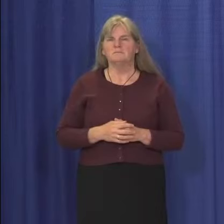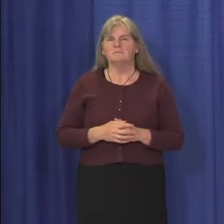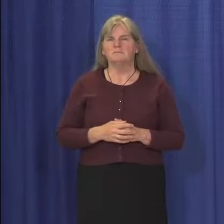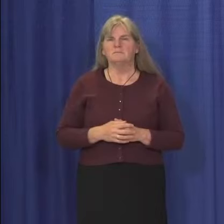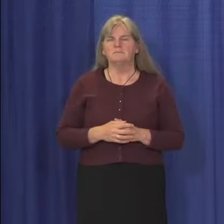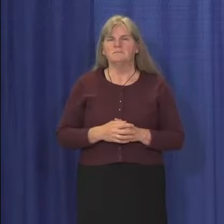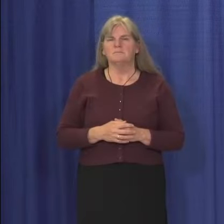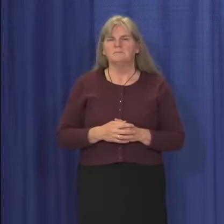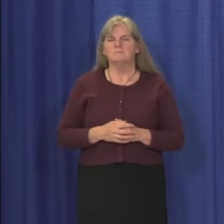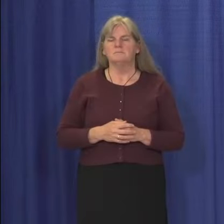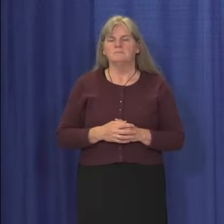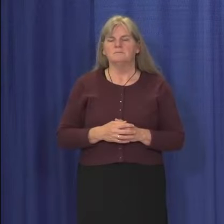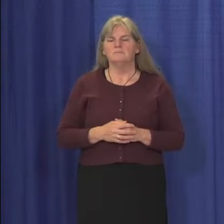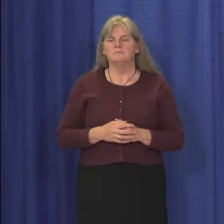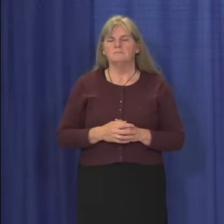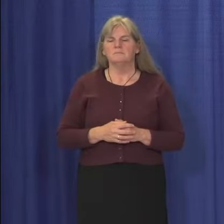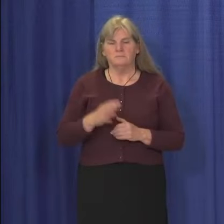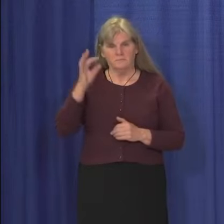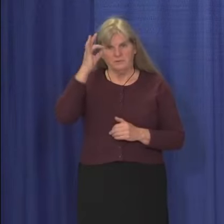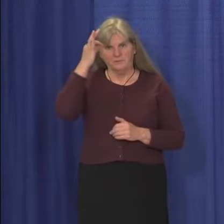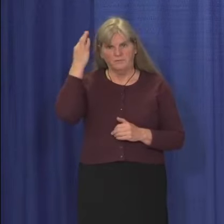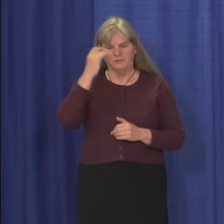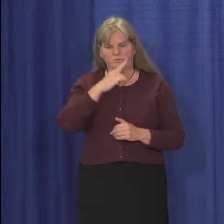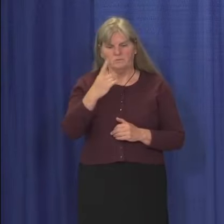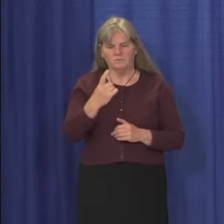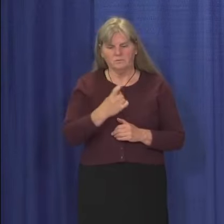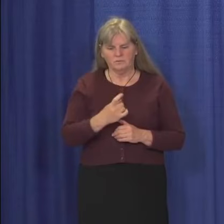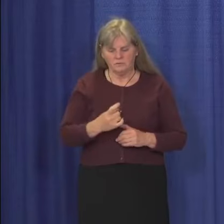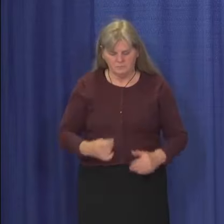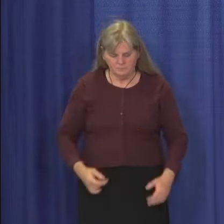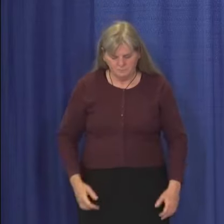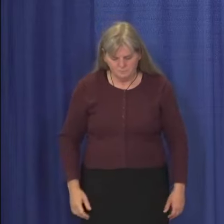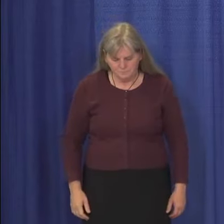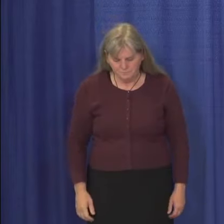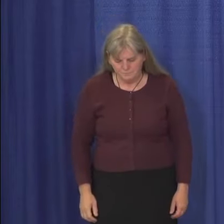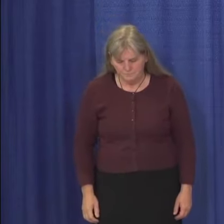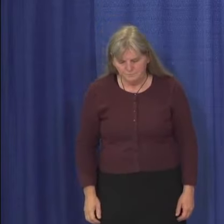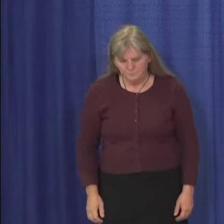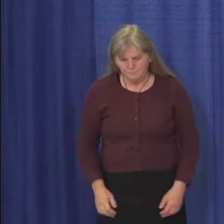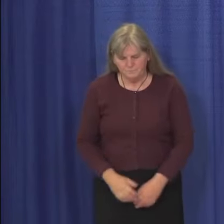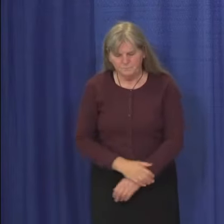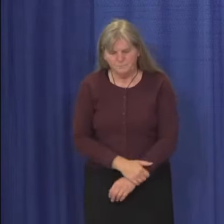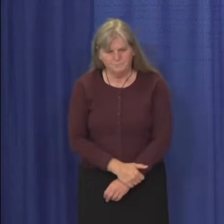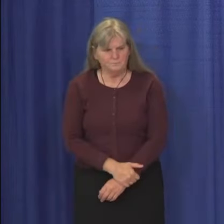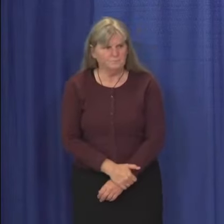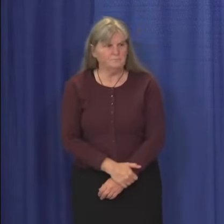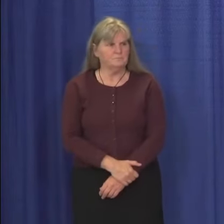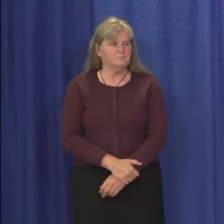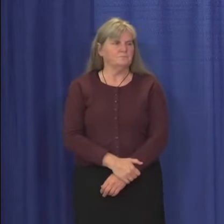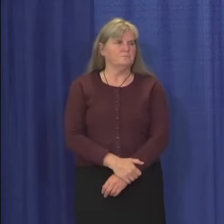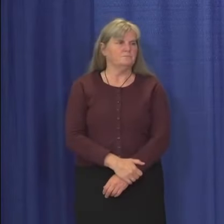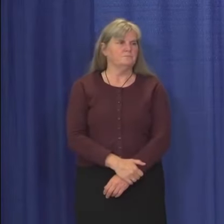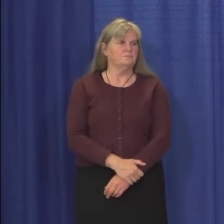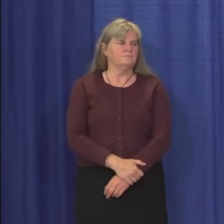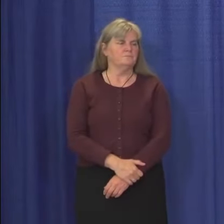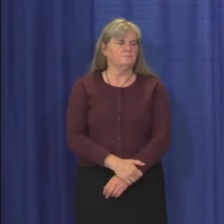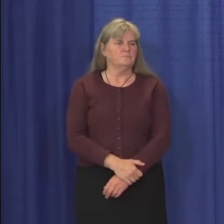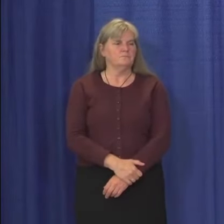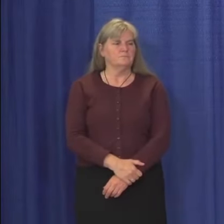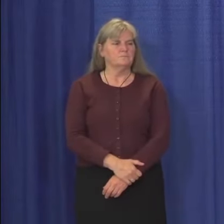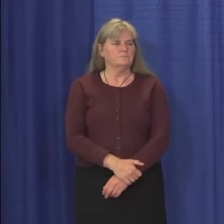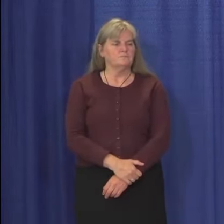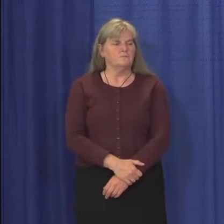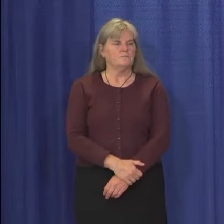Oui, merci. C'est une question pour le docteur Hanley. Quand vous parlez de rassemblements sociaux qui seraient